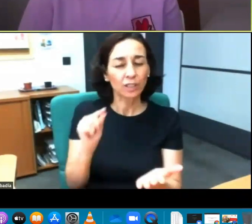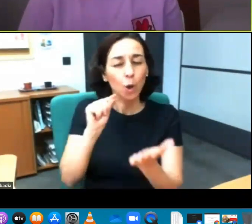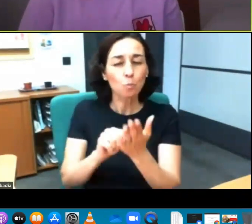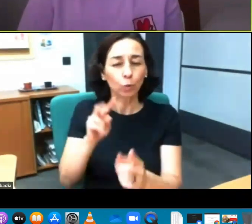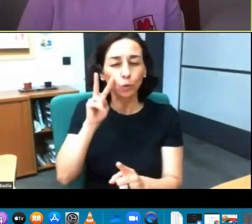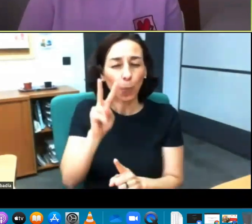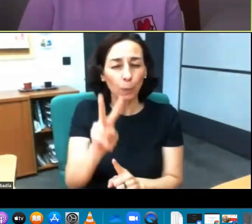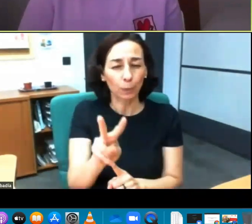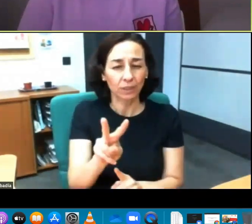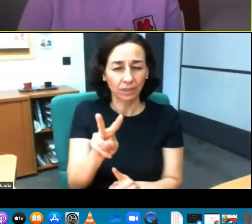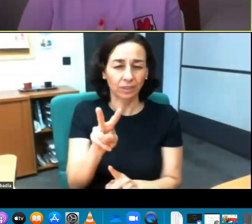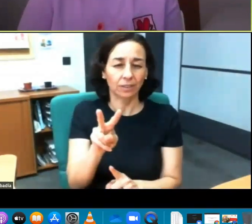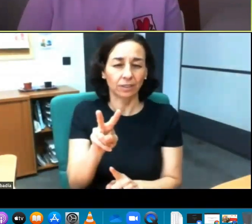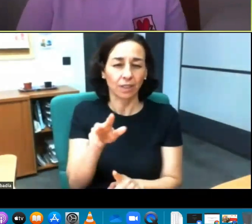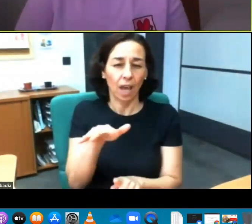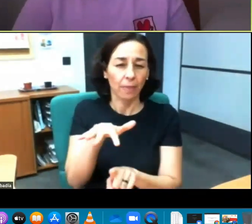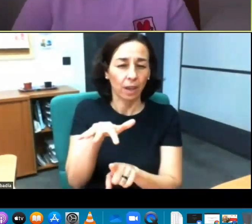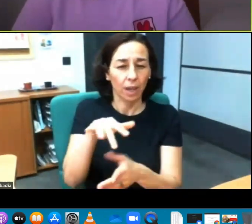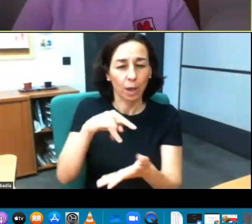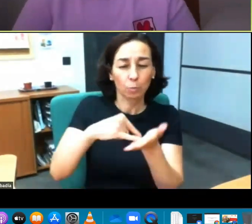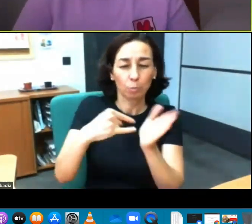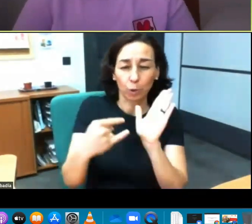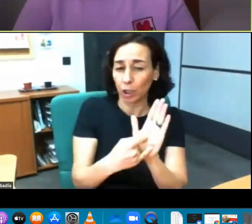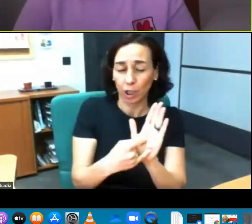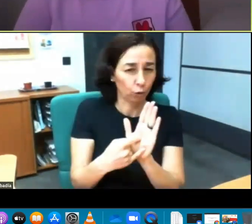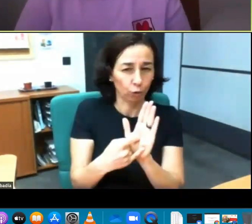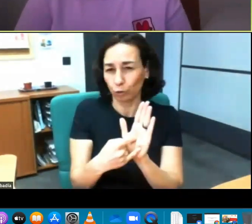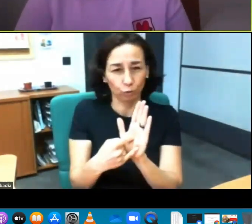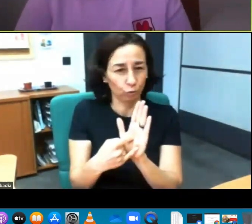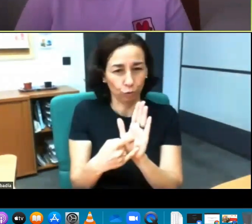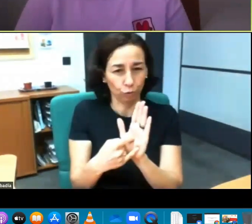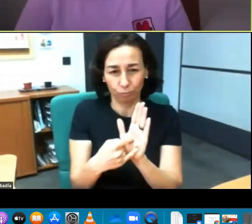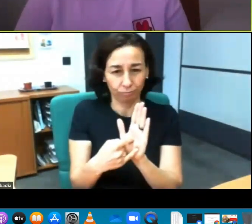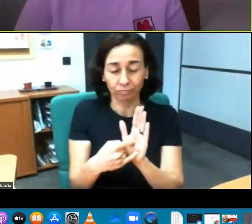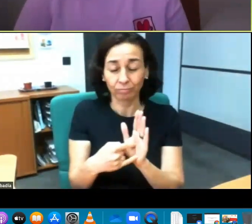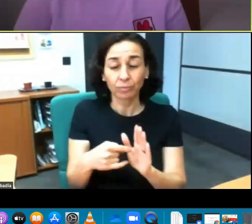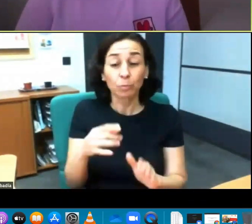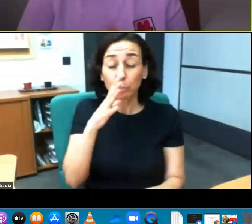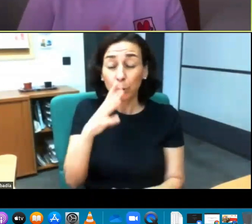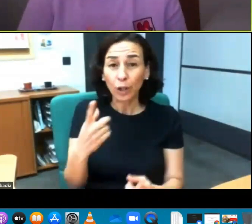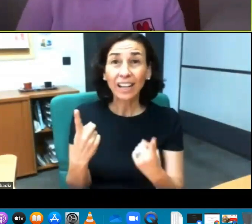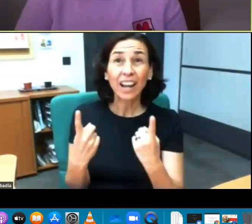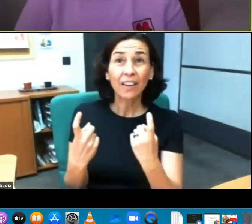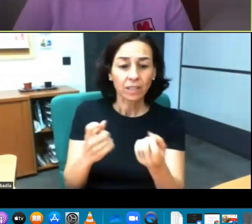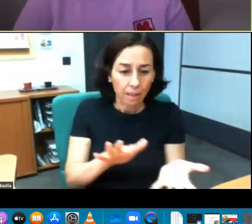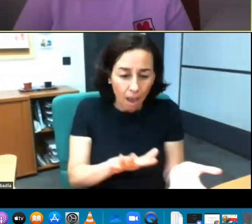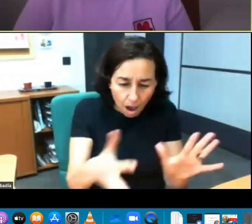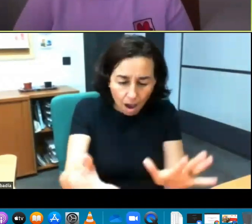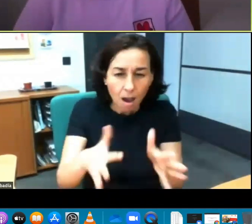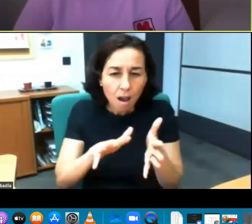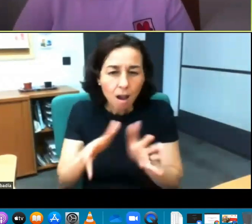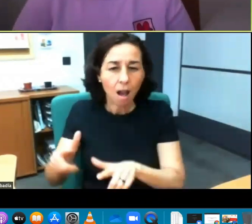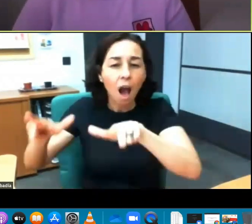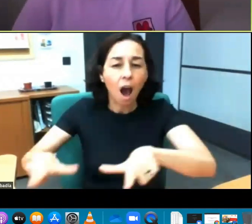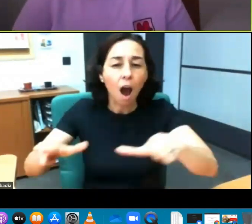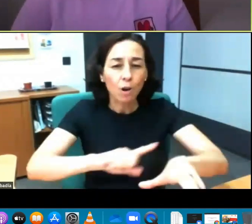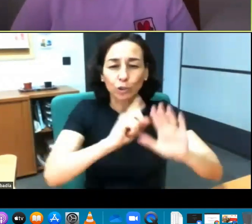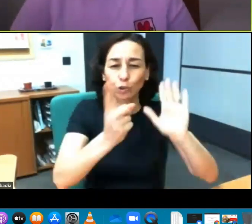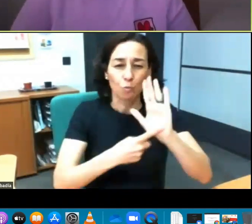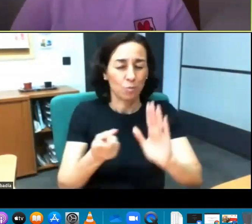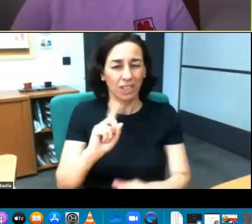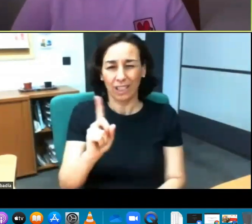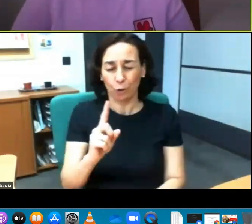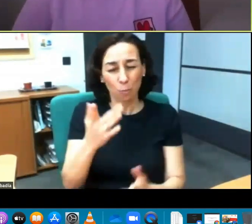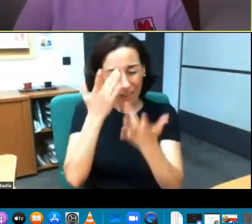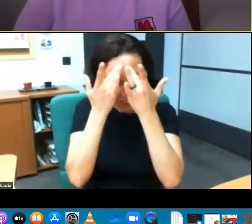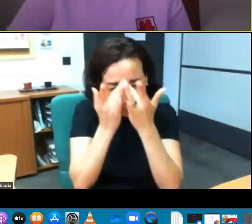proyecto, sino de precisamente la necesidad de llevarlo a cabo en todas las aulas para fomentar esa conciencia sobre enfermedades raras y sobre